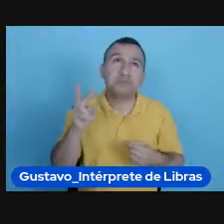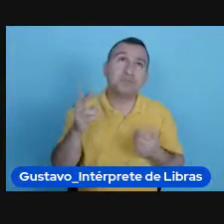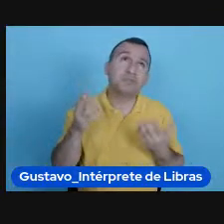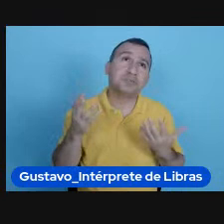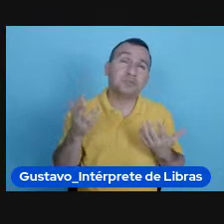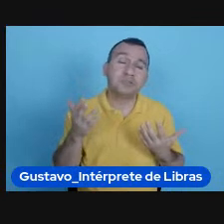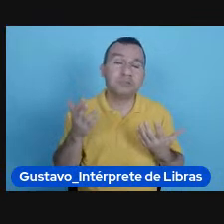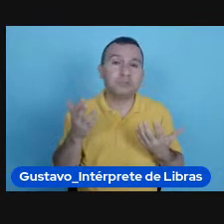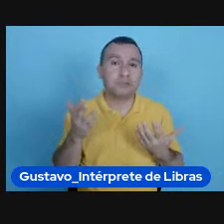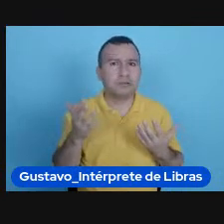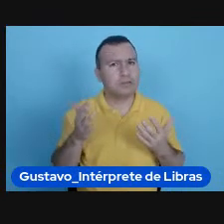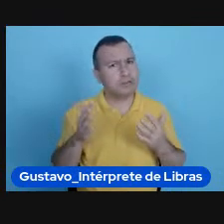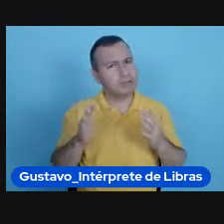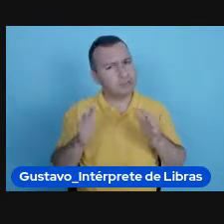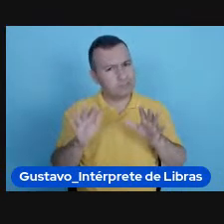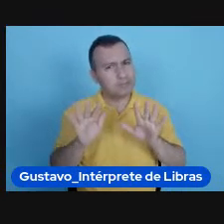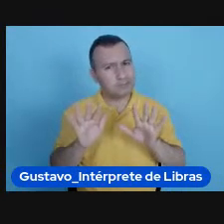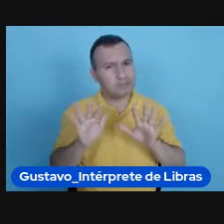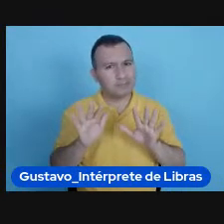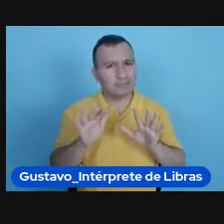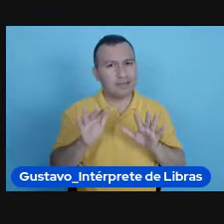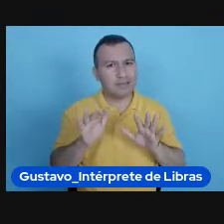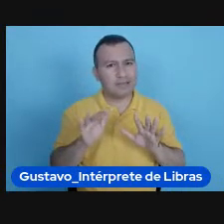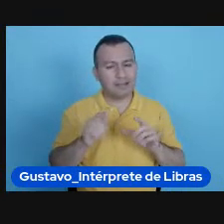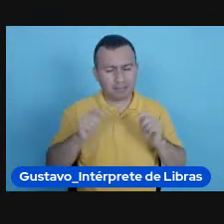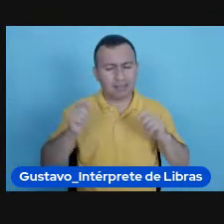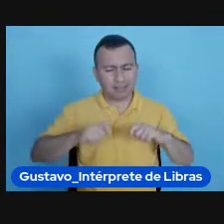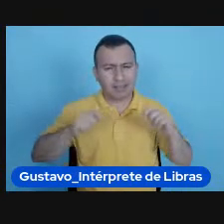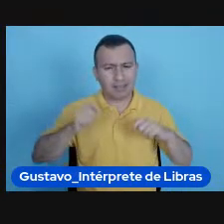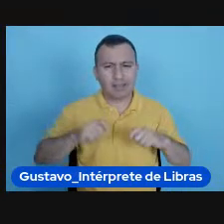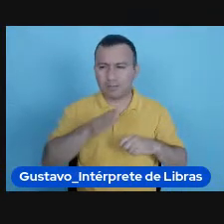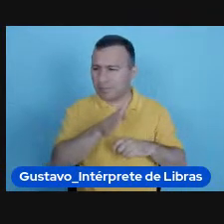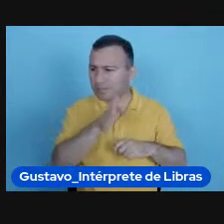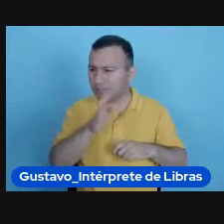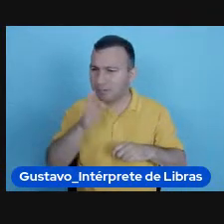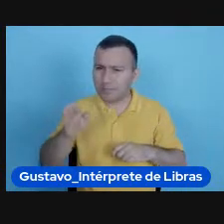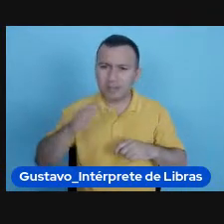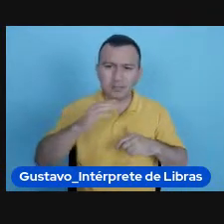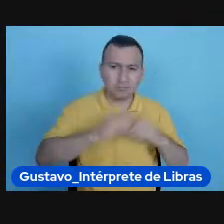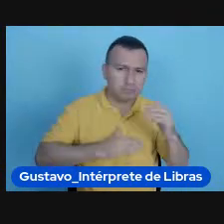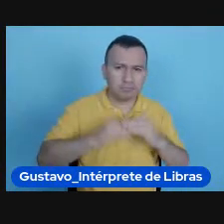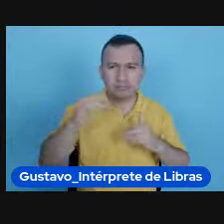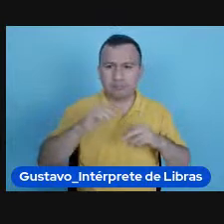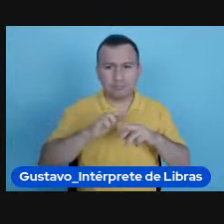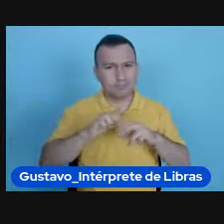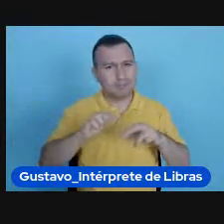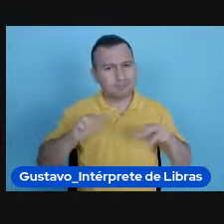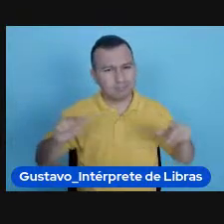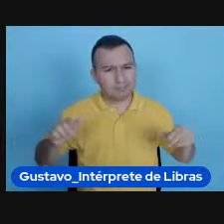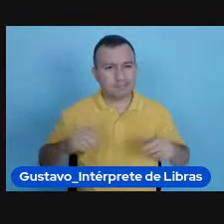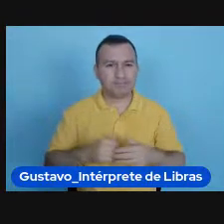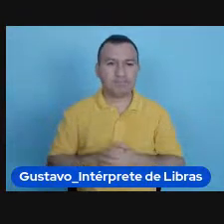Sabe que é capaz de fazer aquilo, sabe? Eu tinha até medo de escuro.